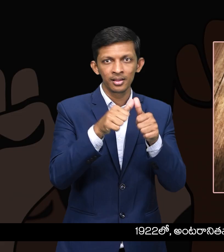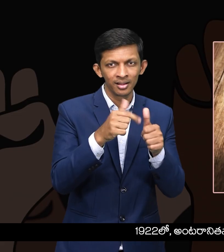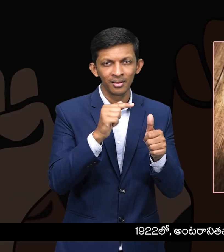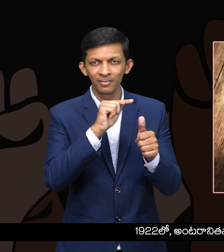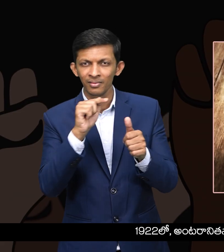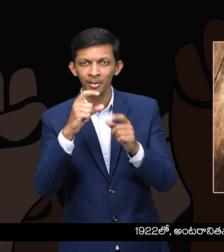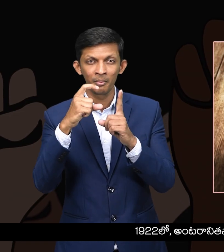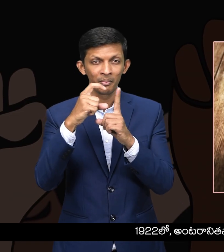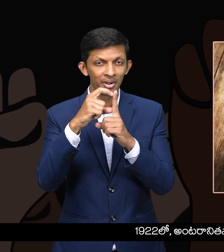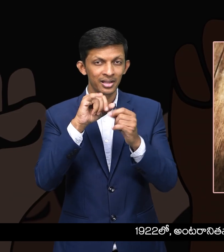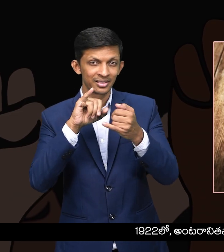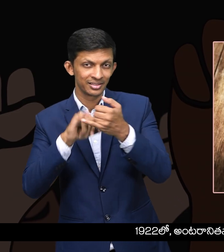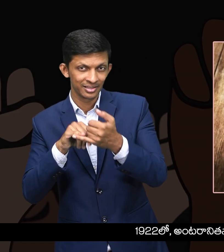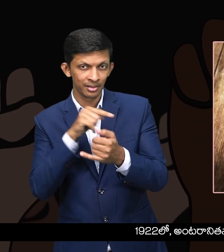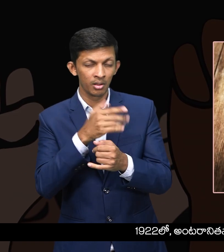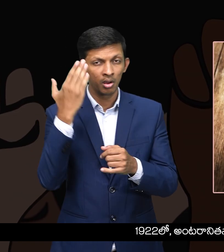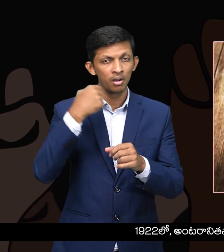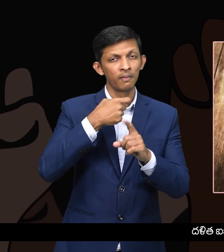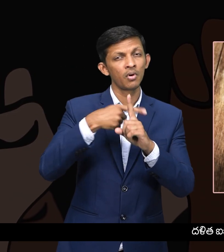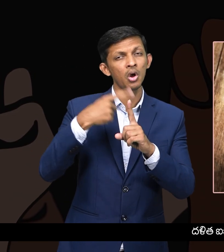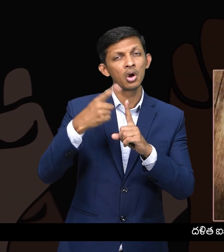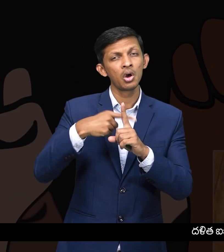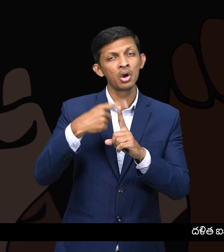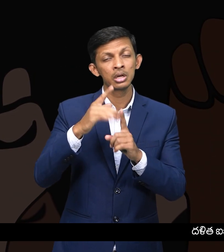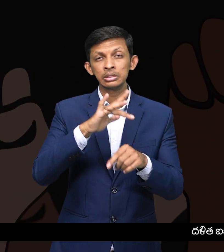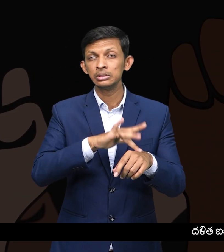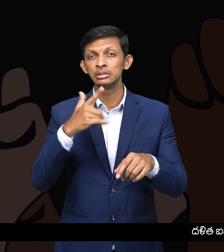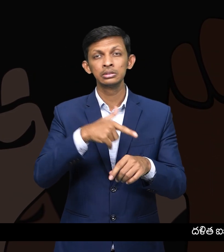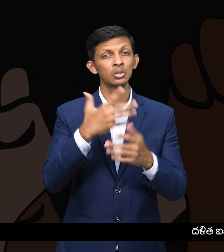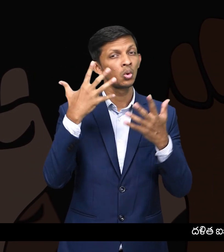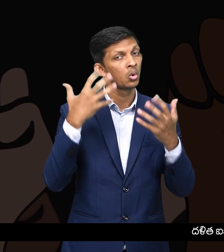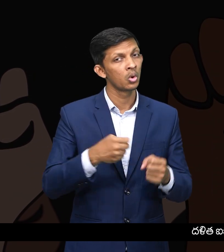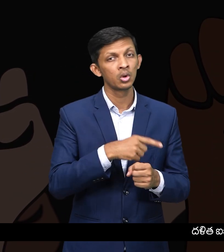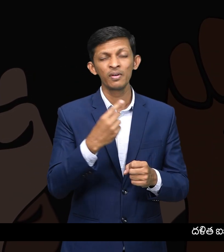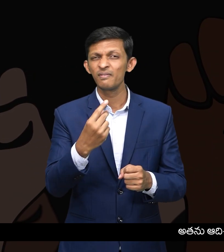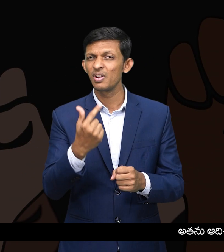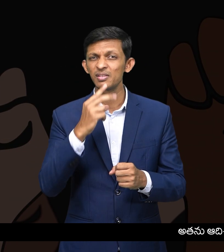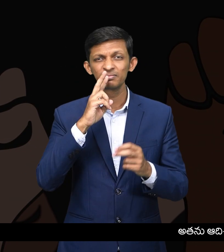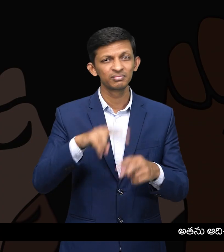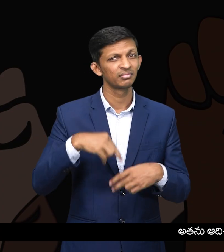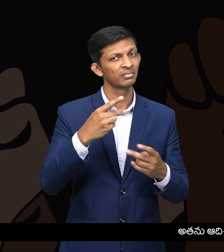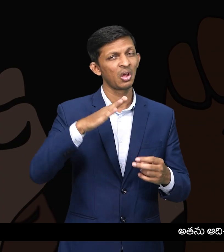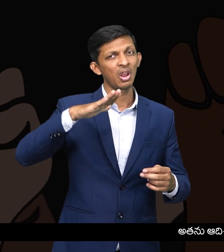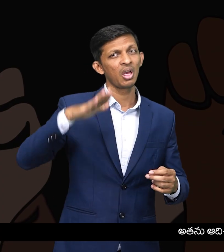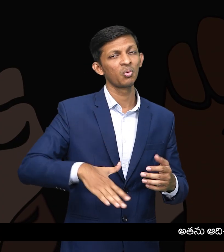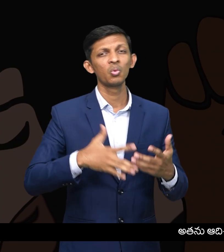అంటరానితనానికి వ్యతిరేకంగా పోరాడటానికి మరియు దళిత ఐక్యతను పెంపొందించడానికి అతను ఆది ద్రావిడ